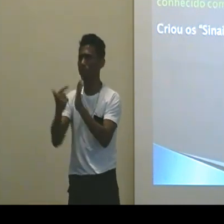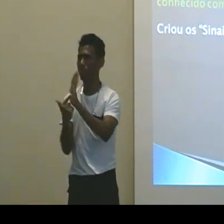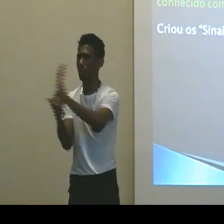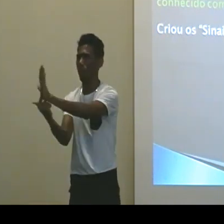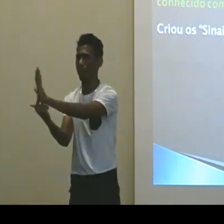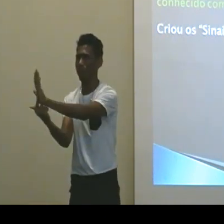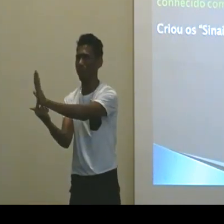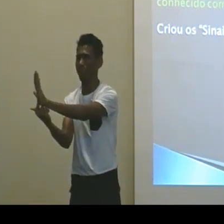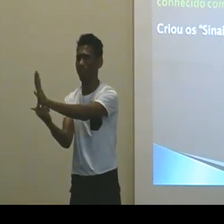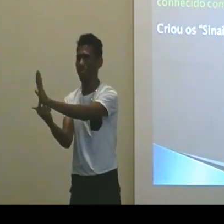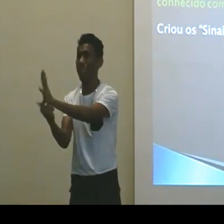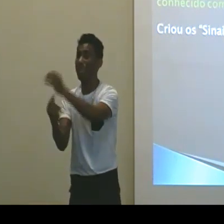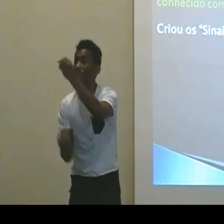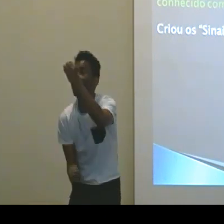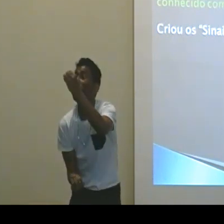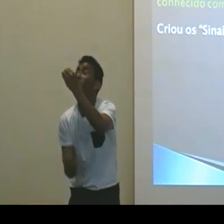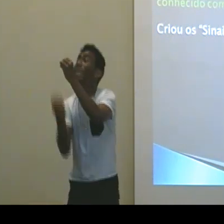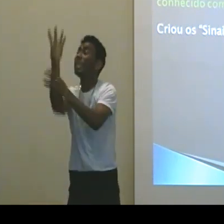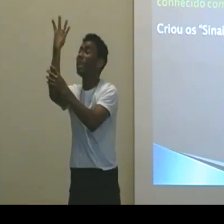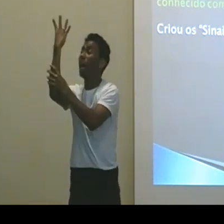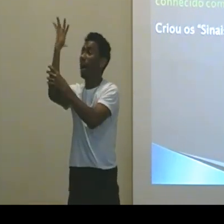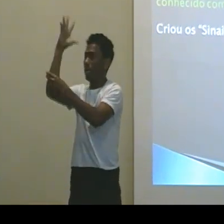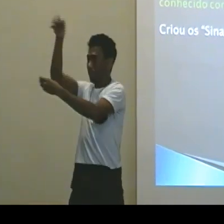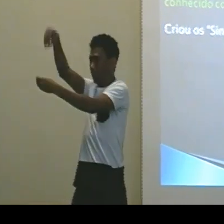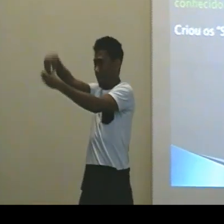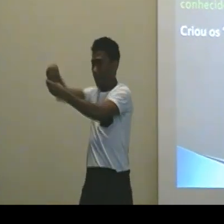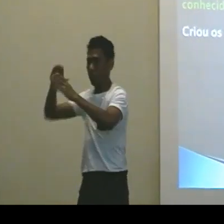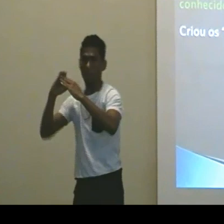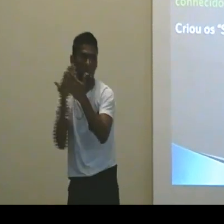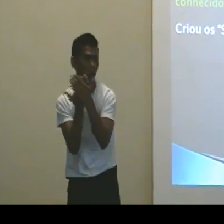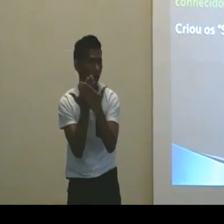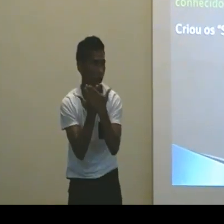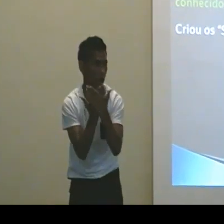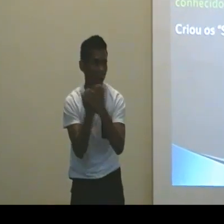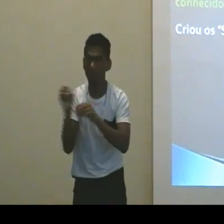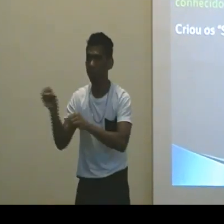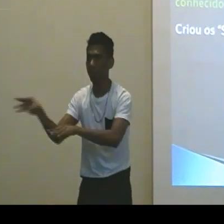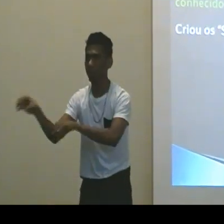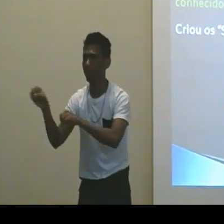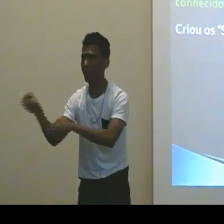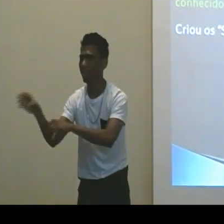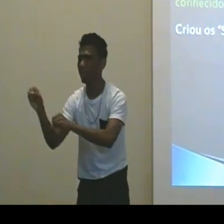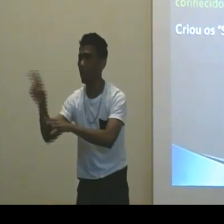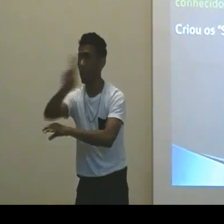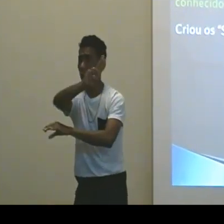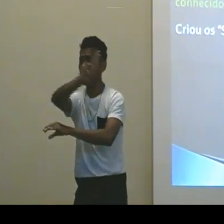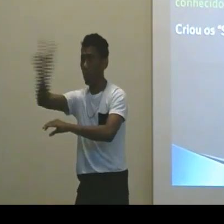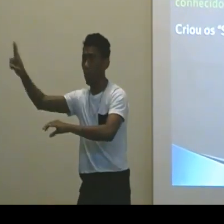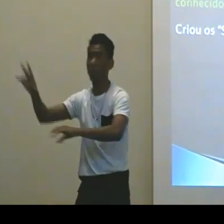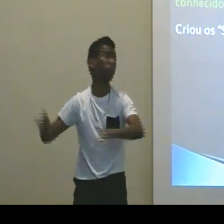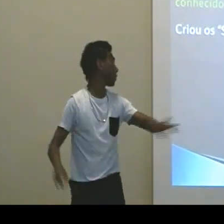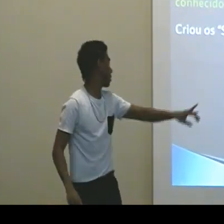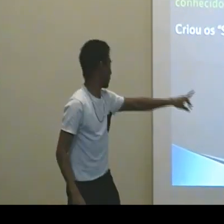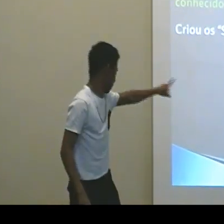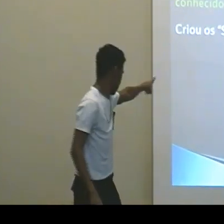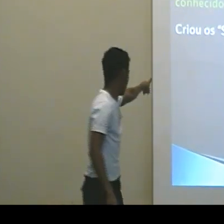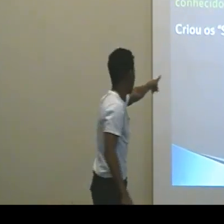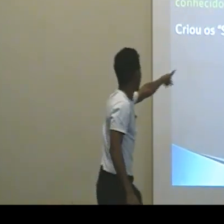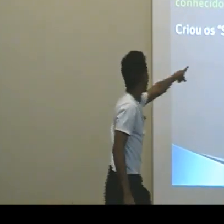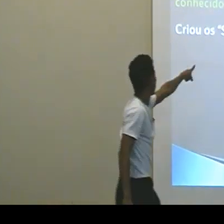daquilo. E criou os primeiros documentos que registravam sinais com significados e passou a ensinar.